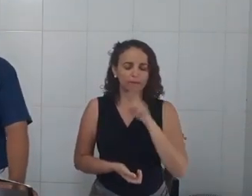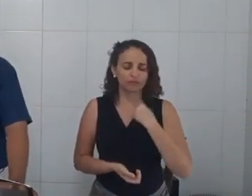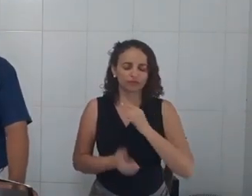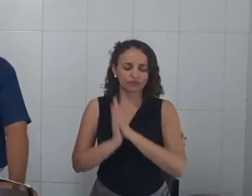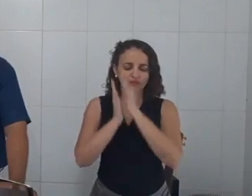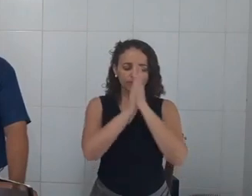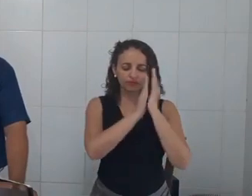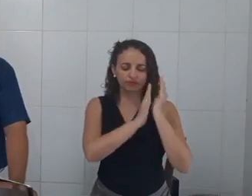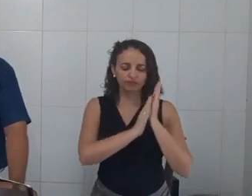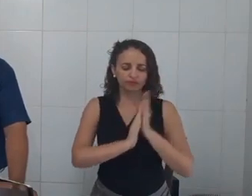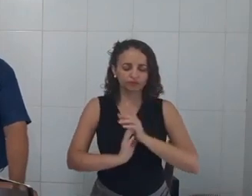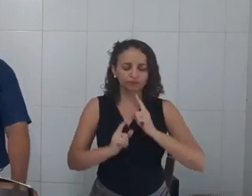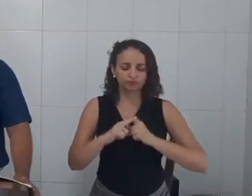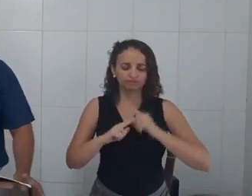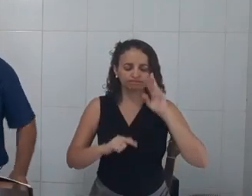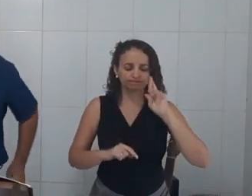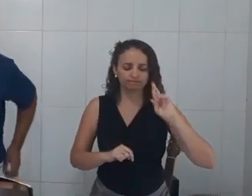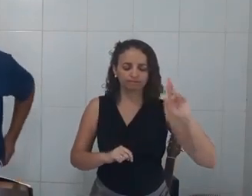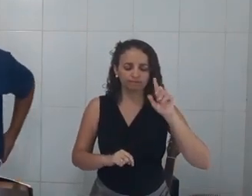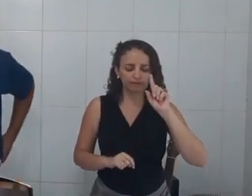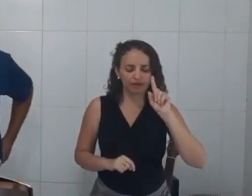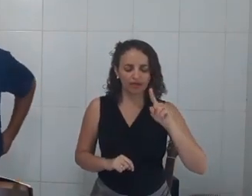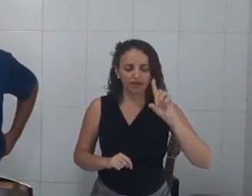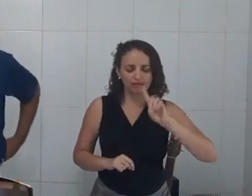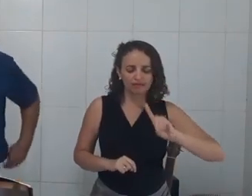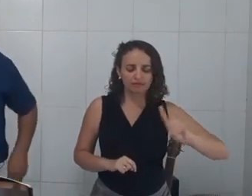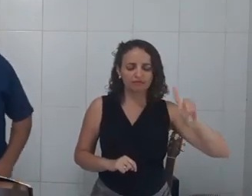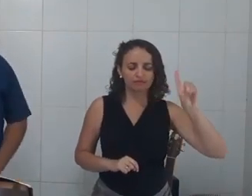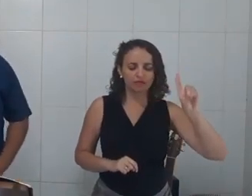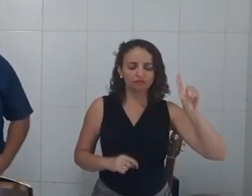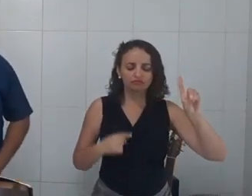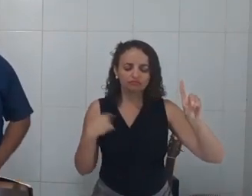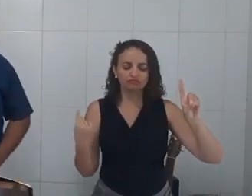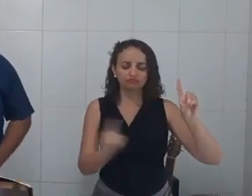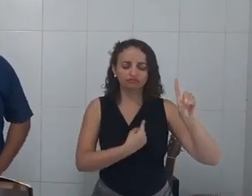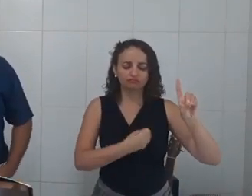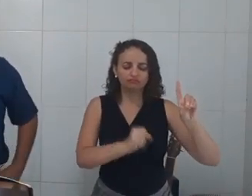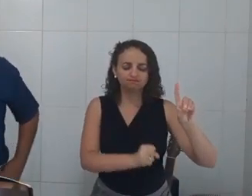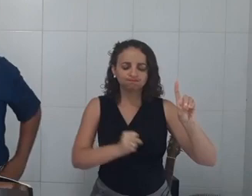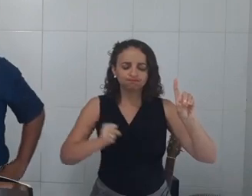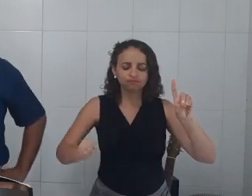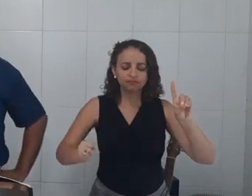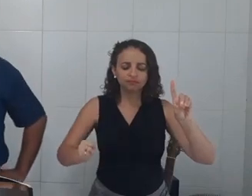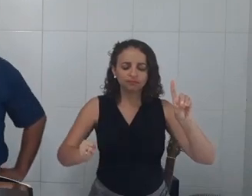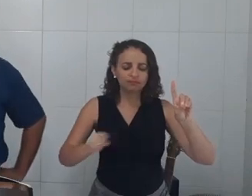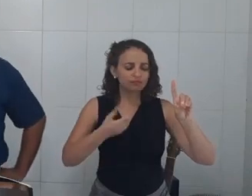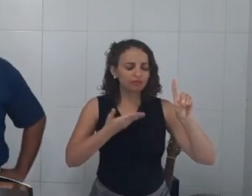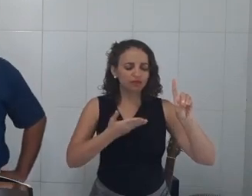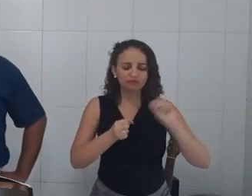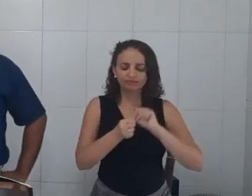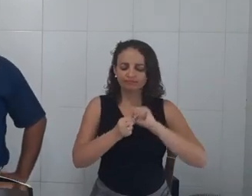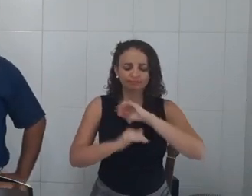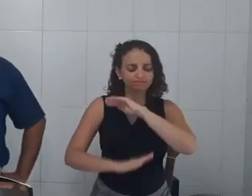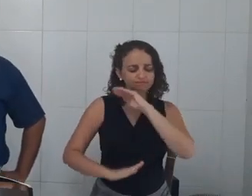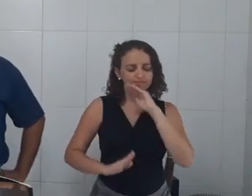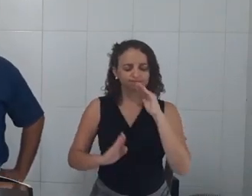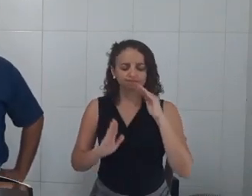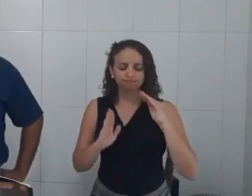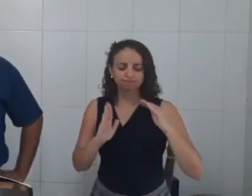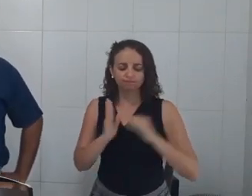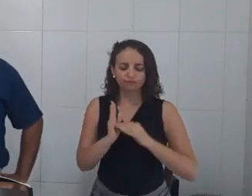te louvamos porque o Senhor é o nosso Deus, o Deus Todo-Poderoso, o Deus que tudo executa. E